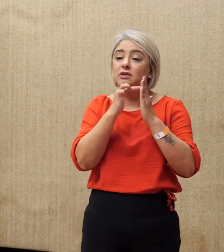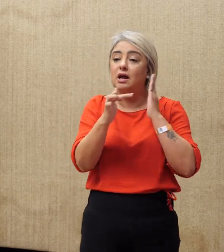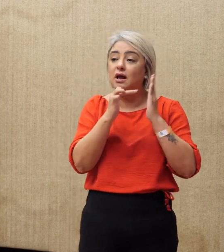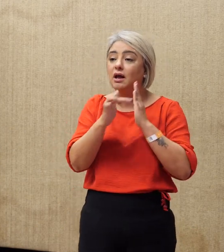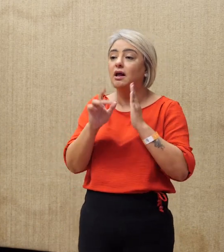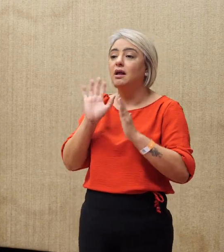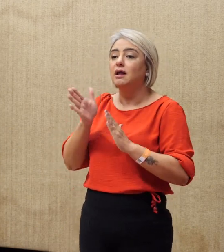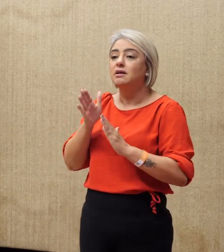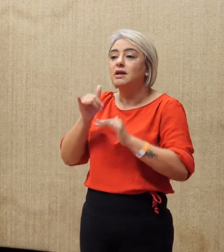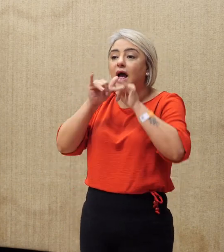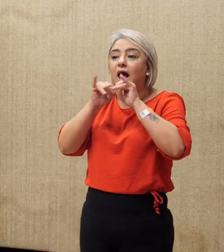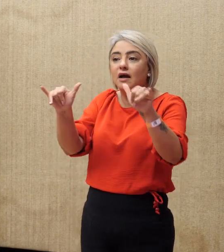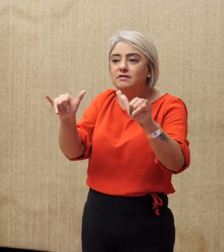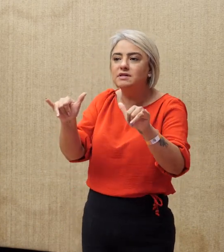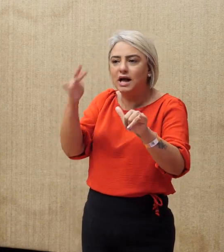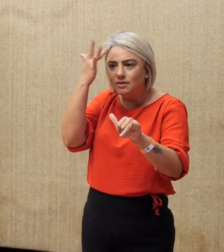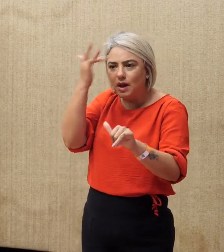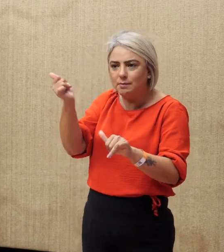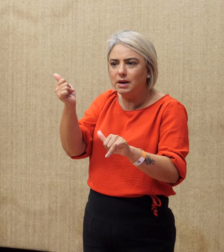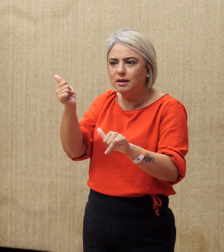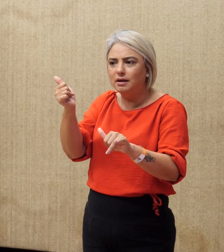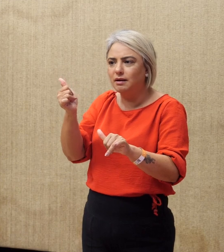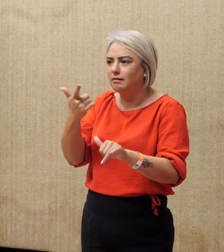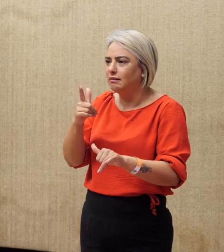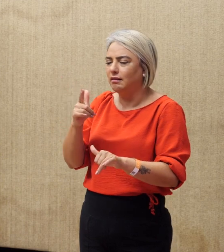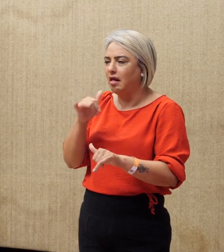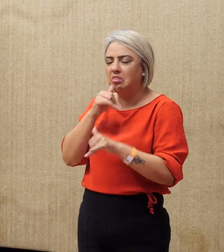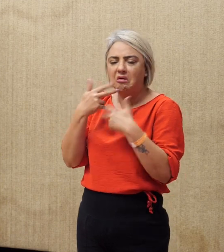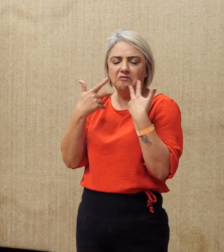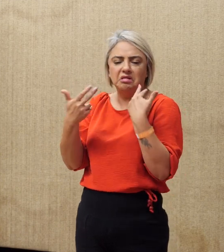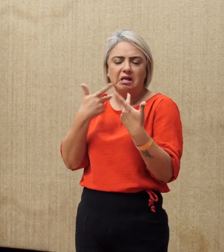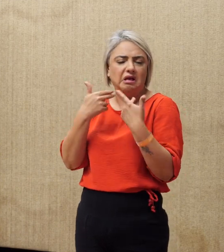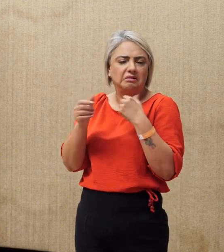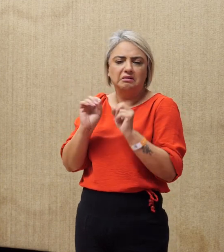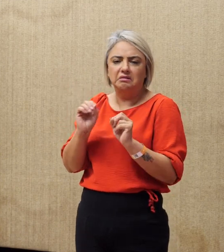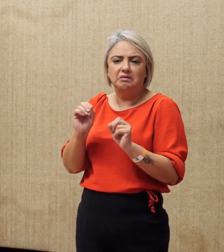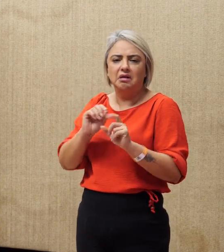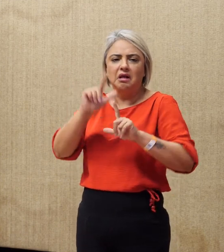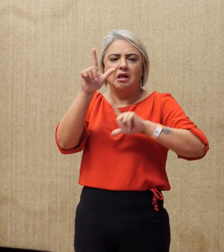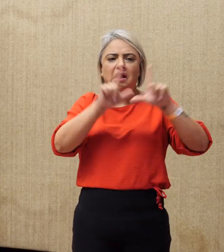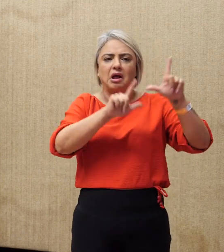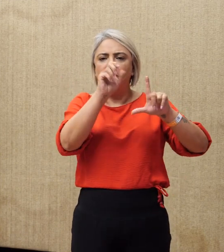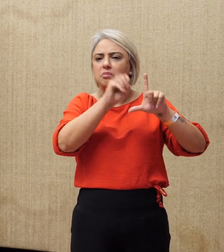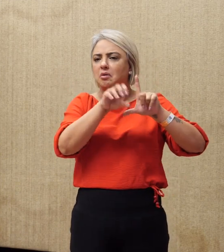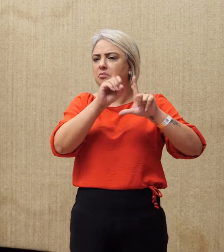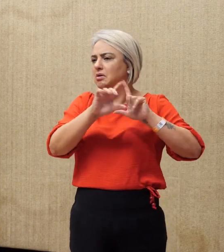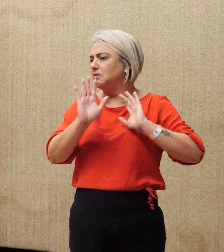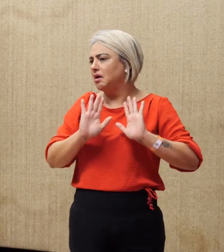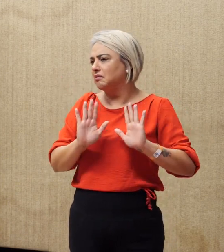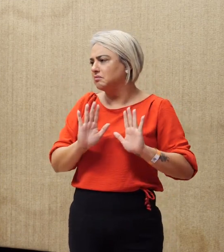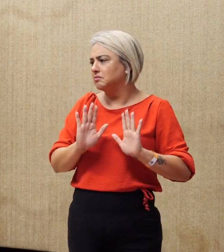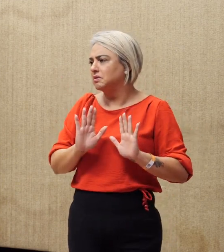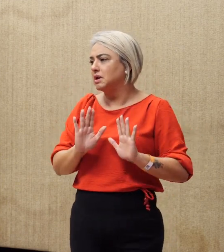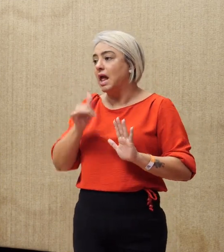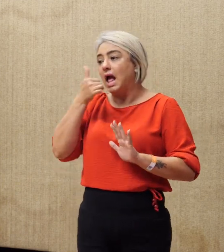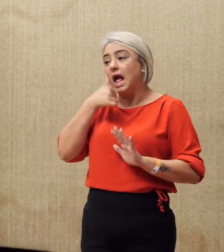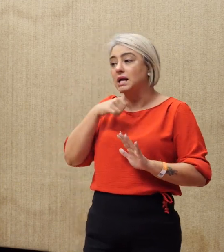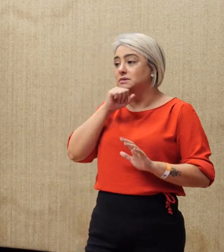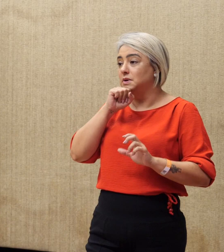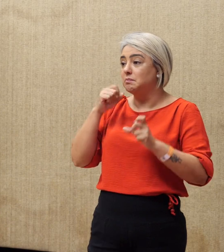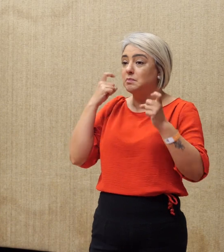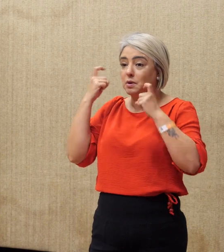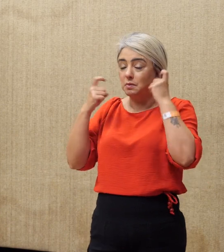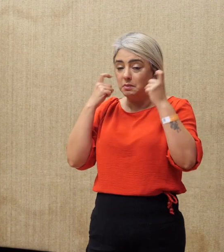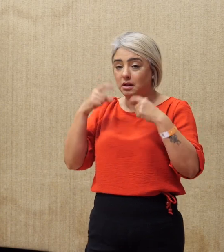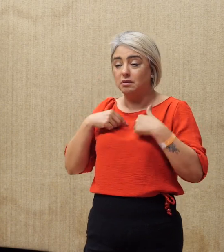está previamente avisado. Não vai ser uma novidade, não vai ser notícia da Globo de primeira mão. As mães estão